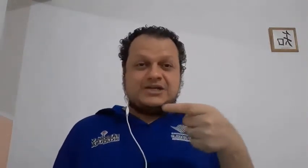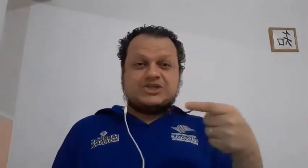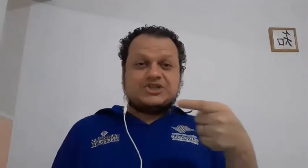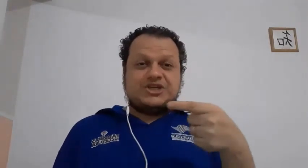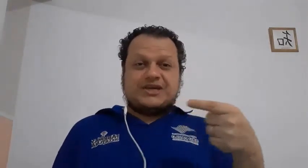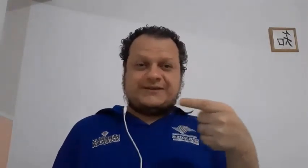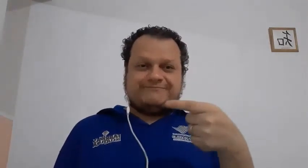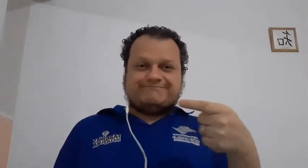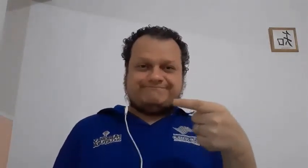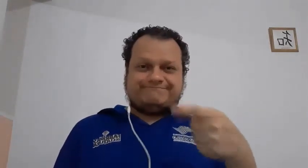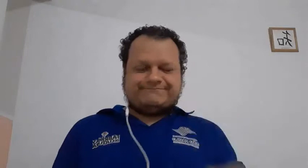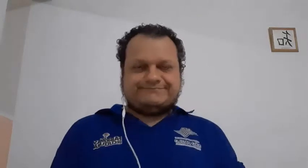G.